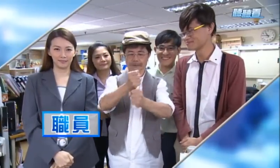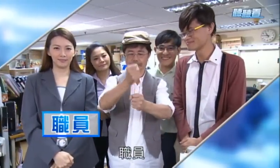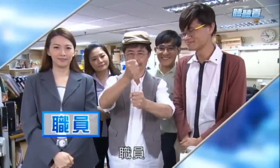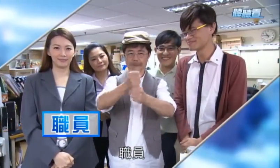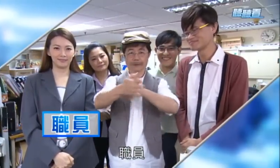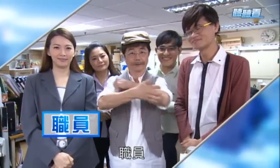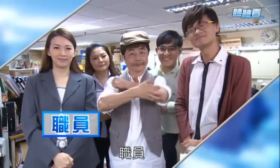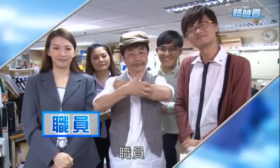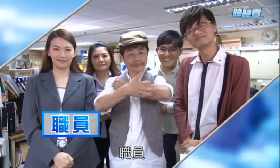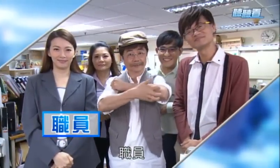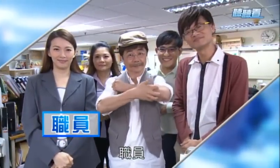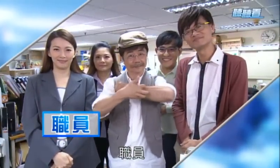职员，